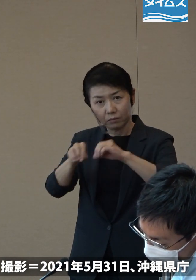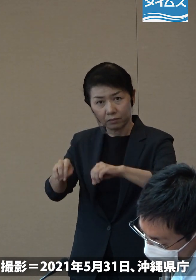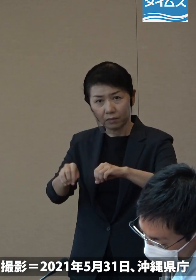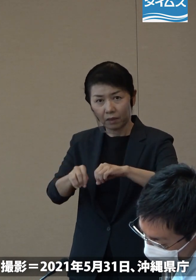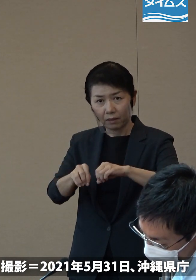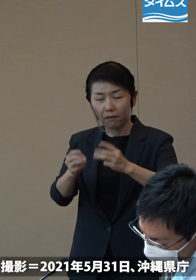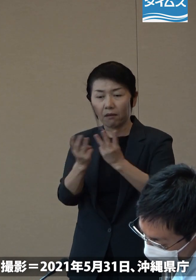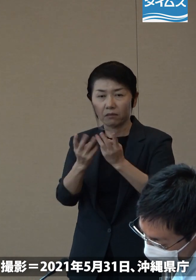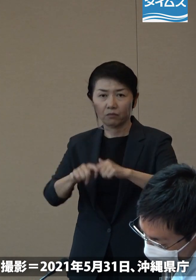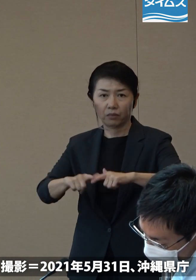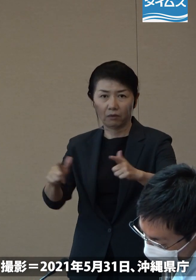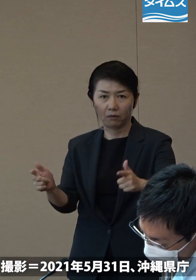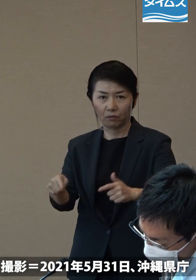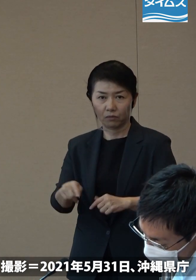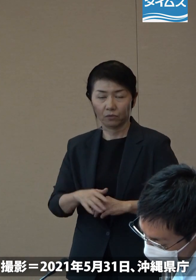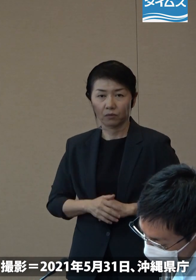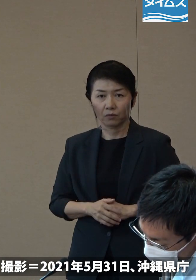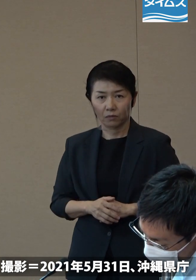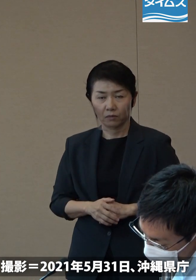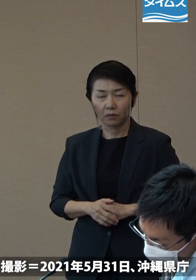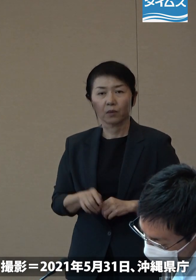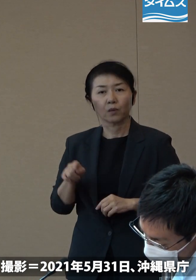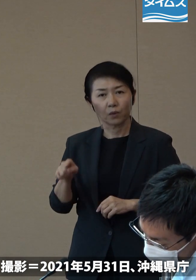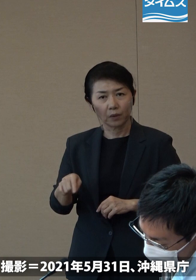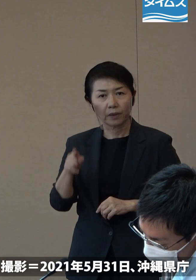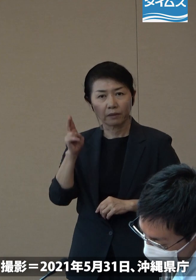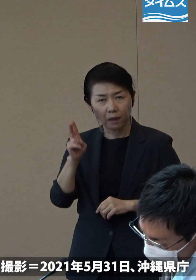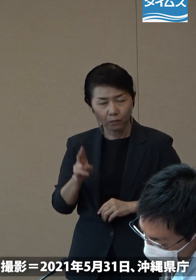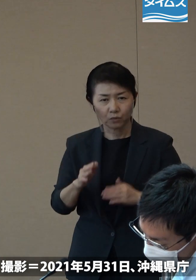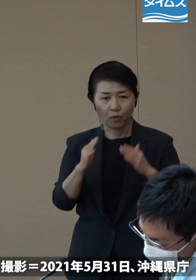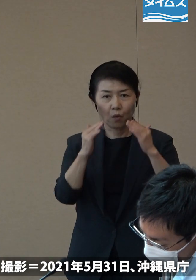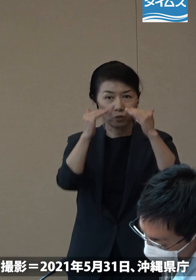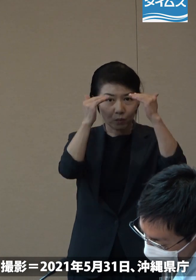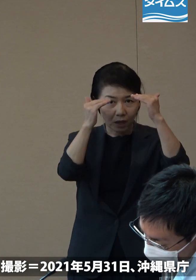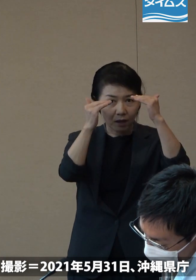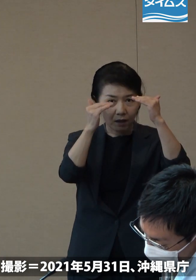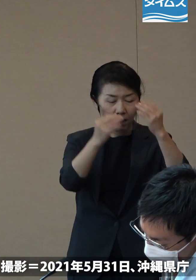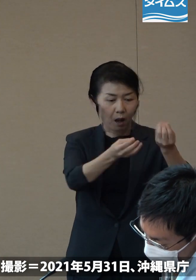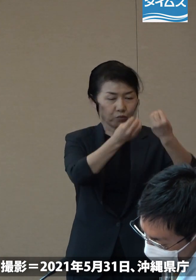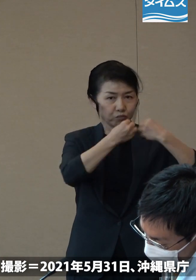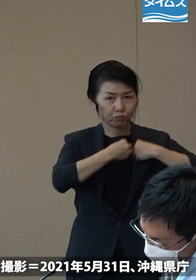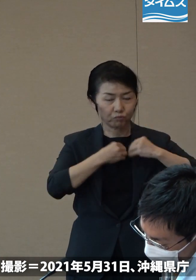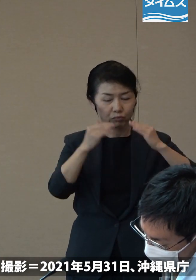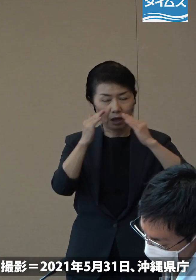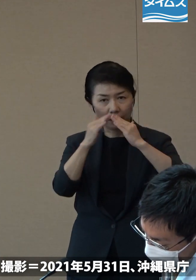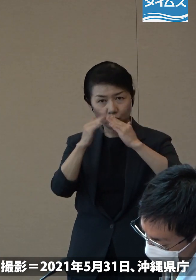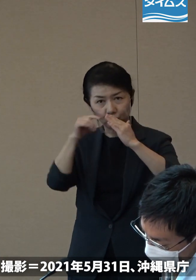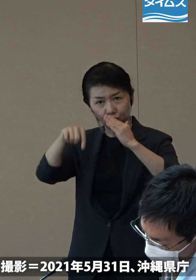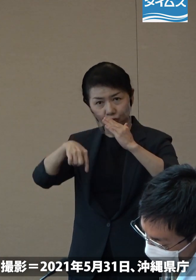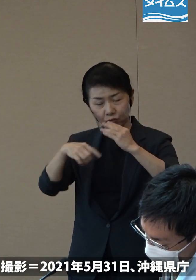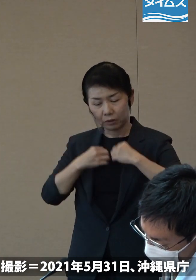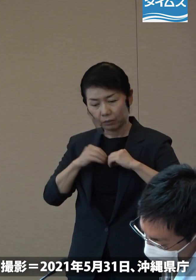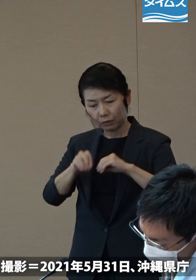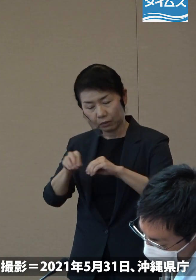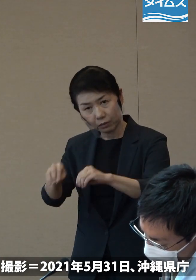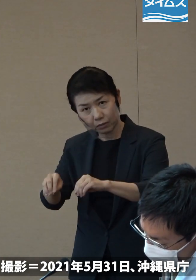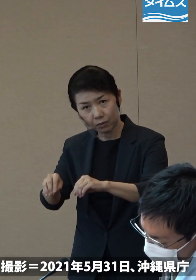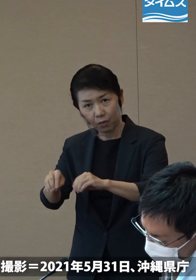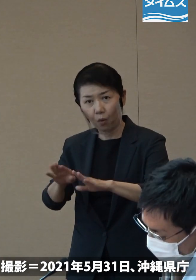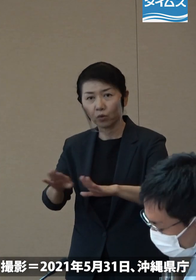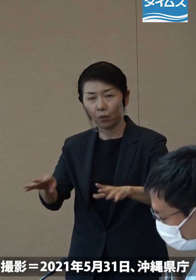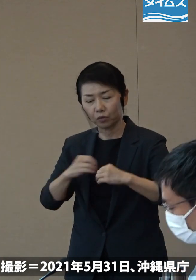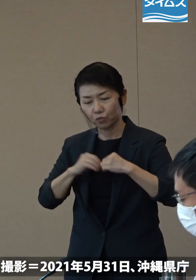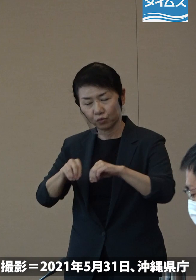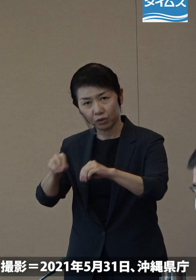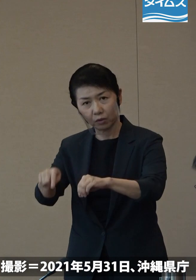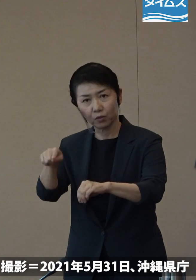士でうつる環境よりも、おそらく大人が家庭内に持ち込んでいって大人からうつっているという、そういうことも考え